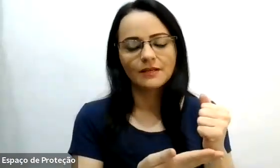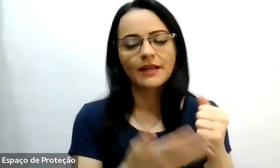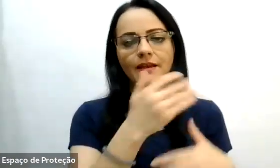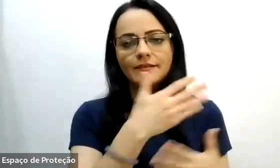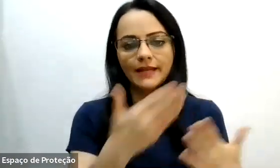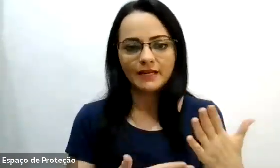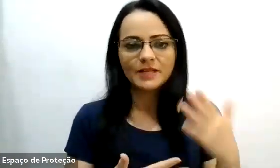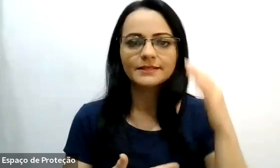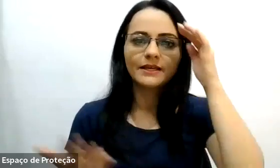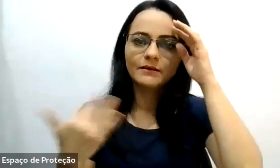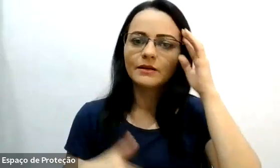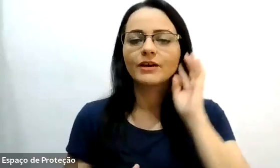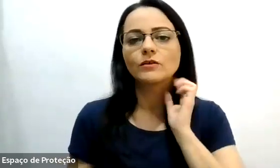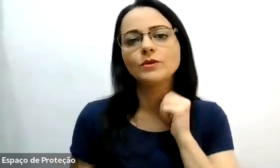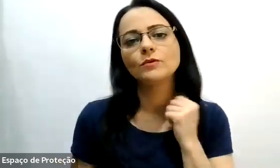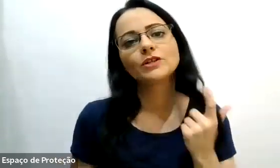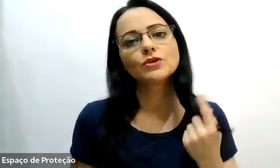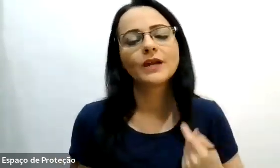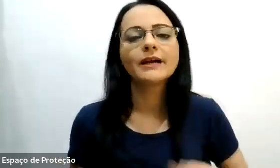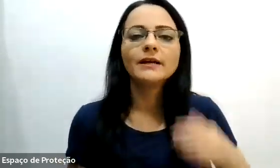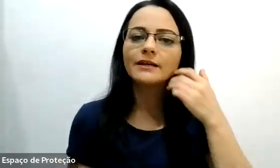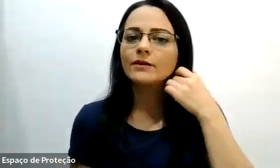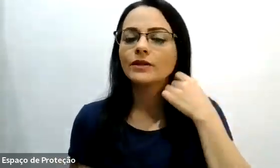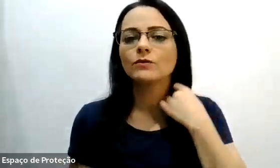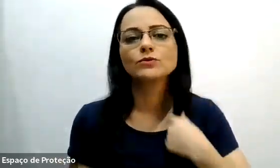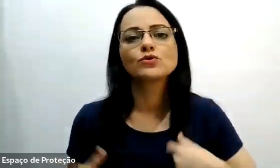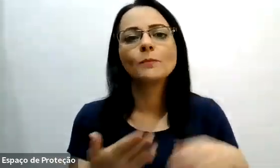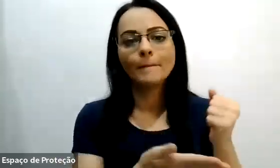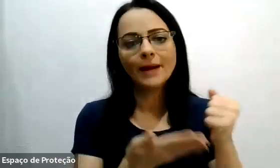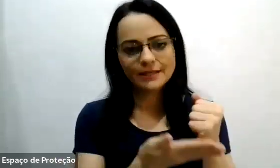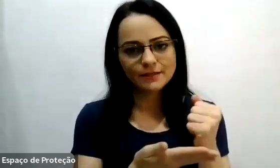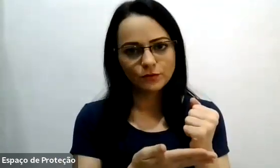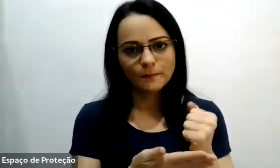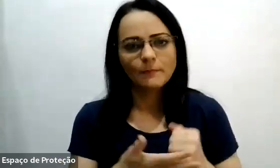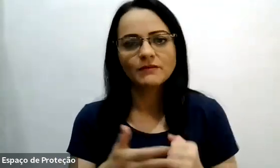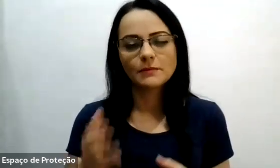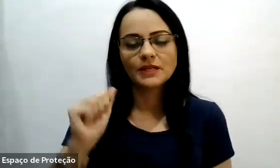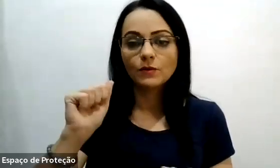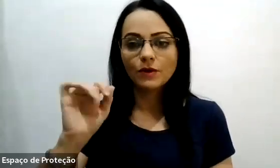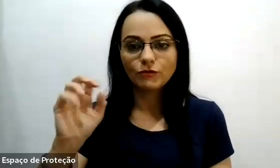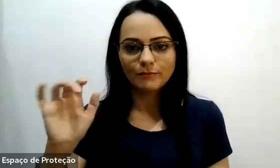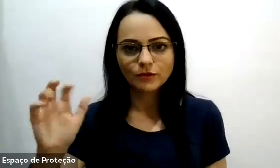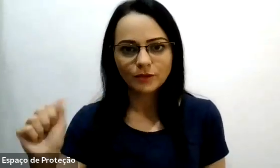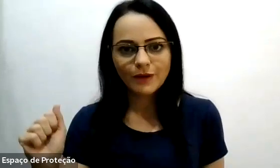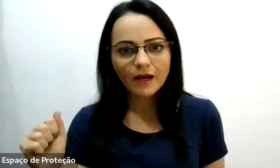né, da Libras, aí fala comigo no particular que eu tenho um curso básico para você aprender o alfabeto